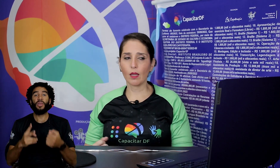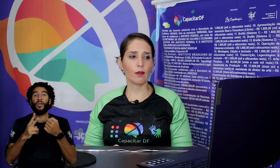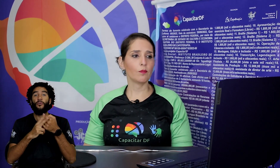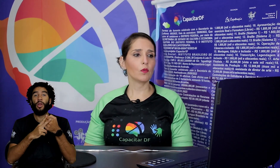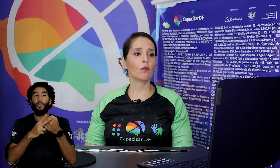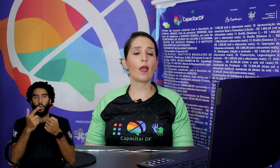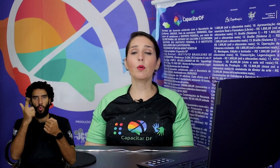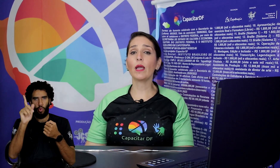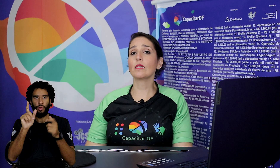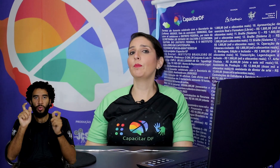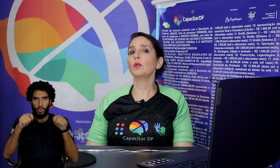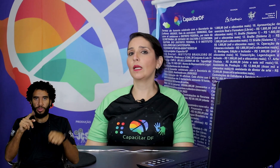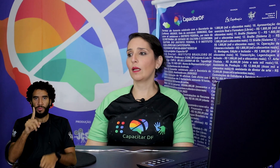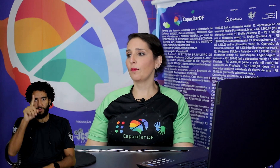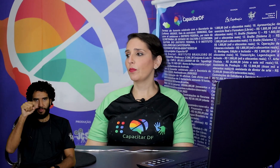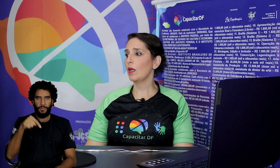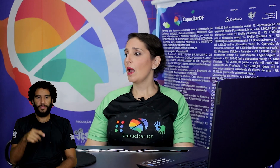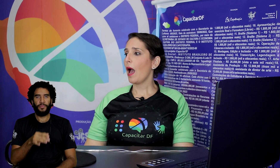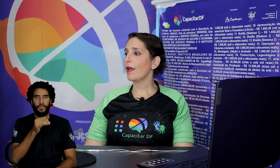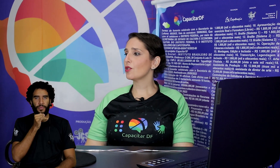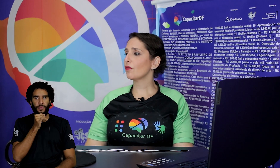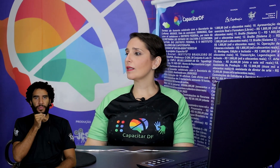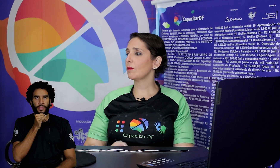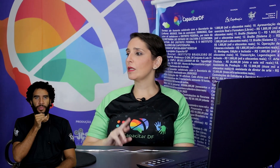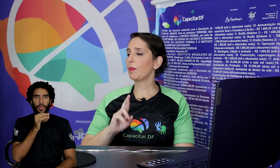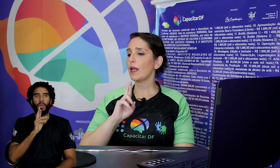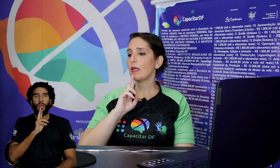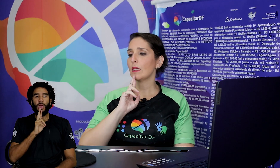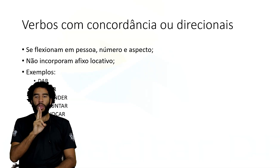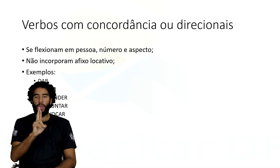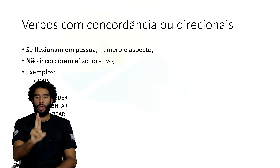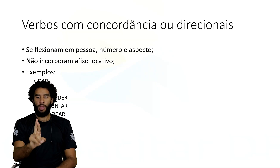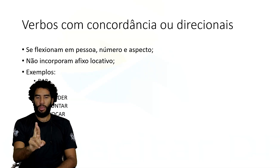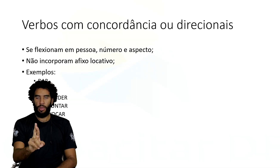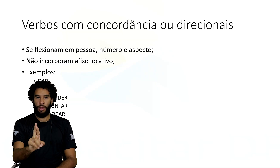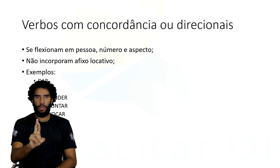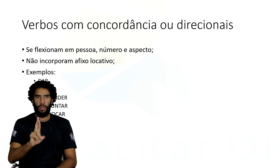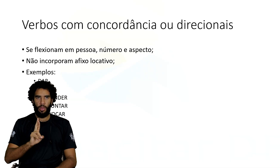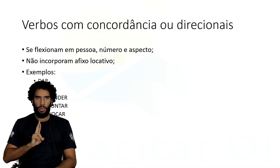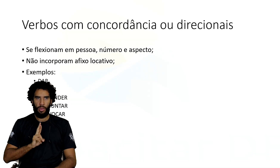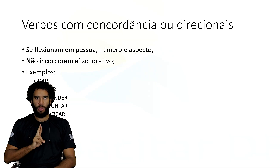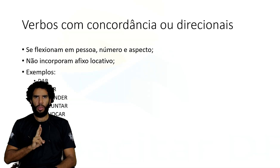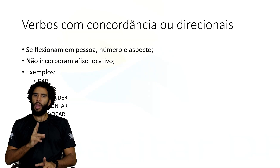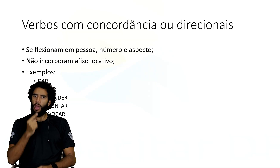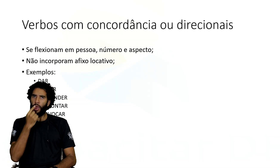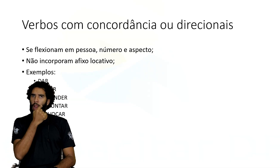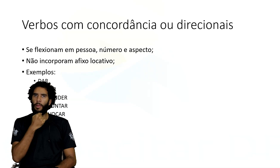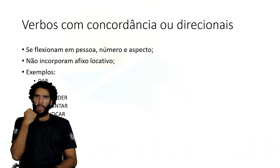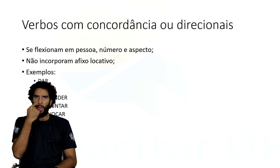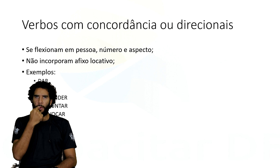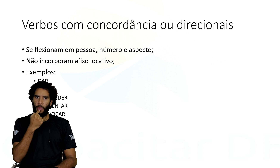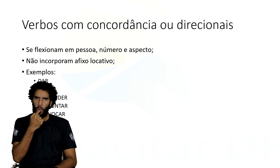gente tem, o verbo responder. Aí a gente fala assim, mas espera aí, responder sai da minha boca e vai para o outro. Sim, mas ele tem